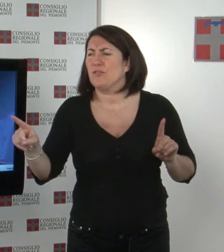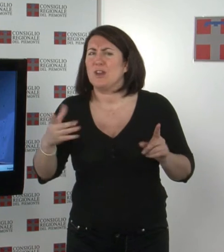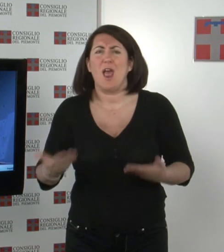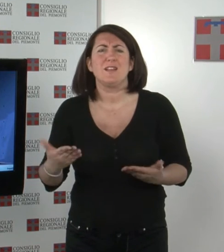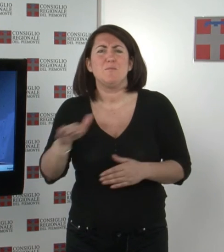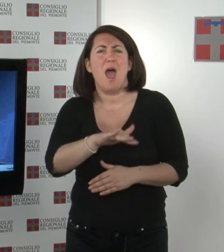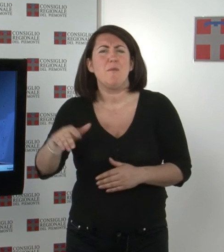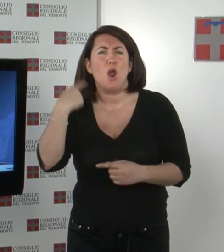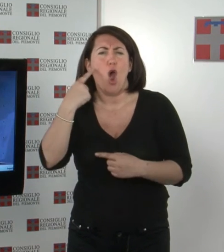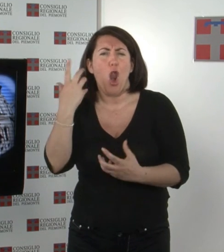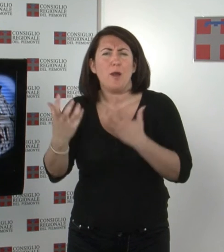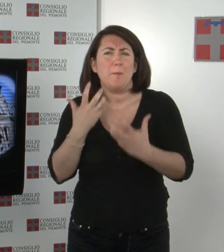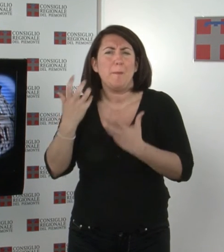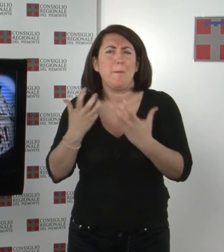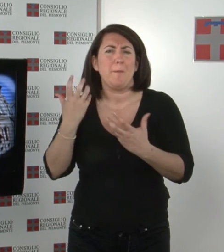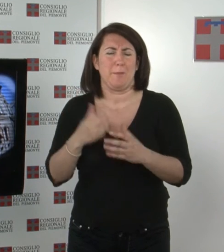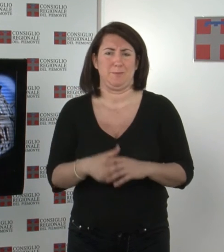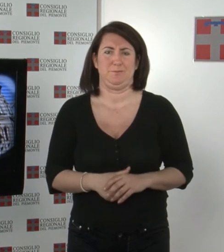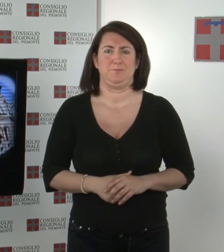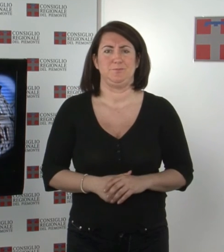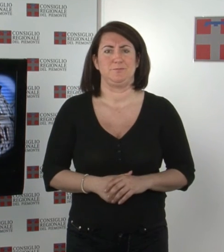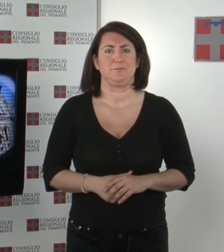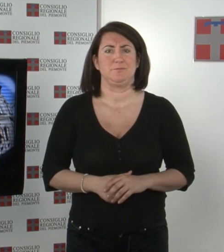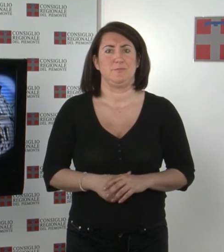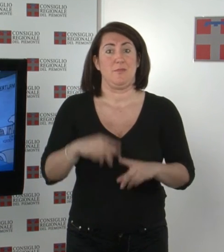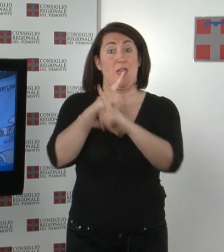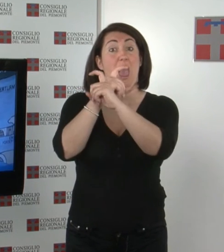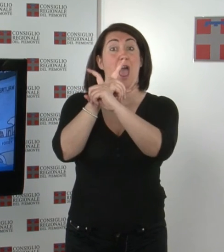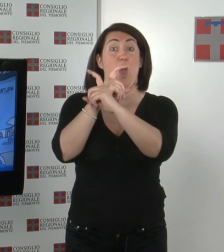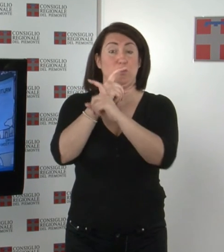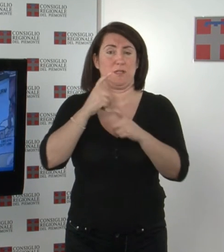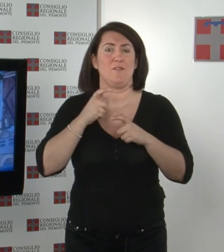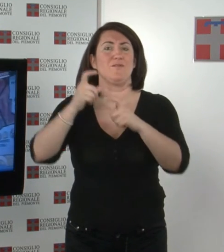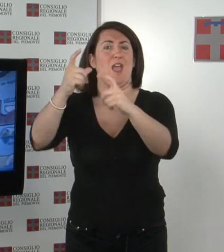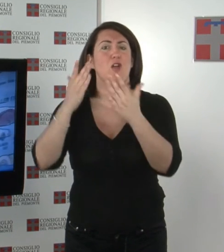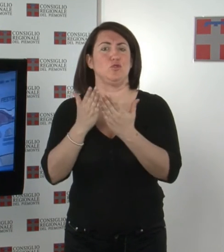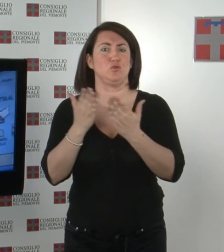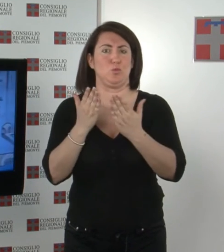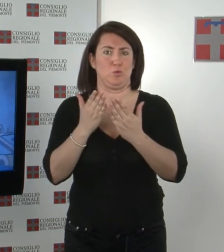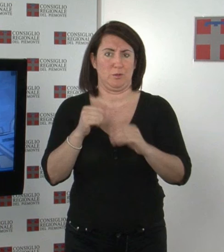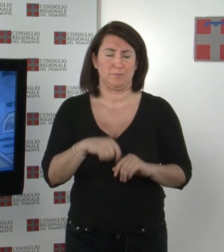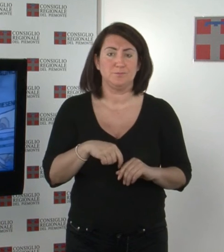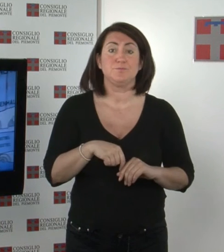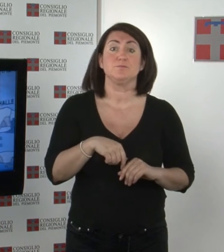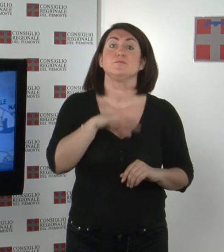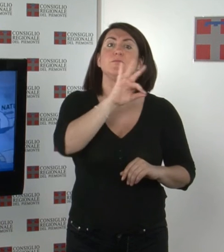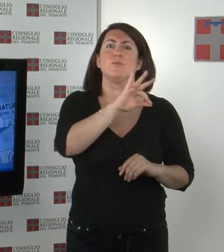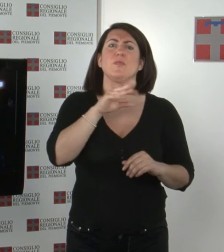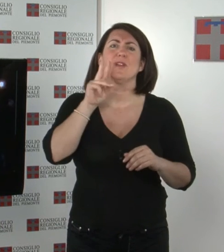e illustratori. Viaggio studio in Austria. Con la visita alla Seegrot di Interbrook si è concluso il viaggio studio in